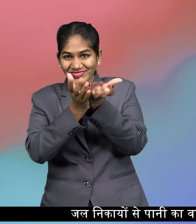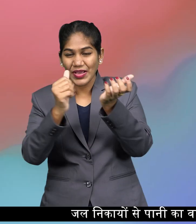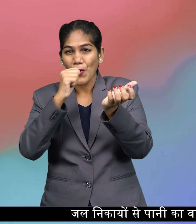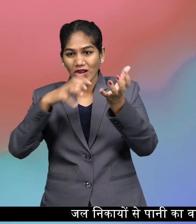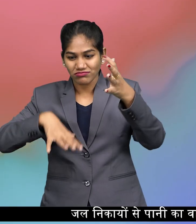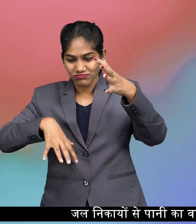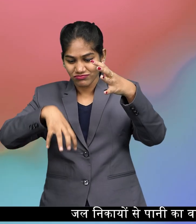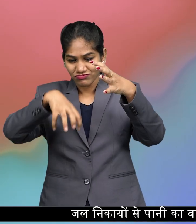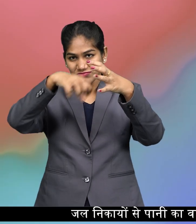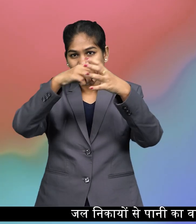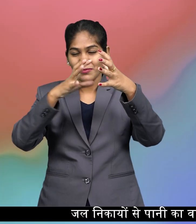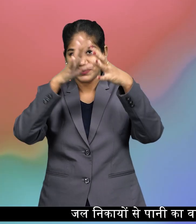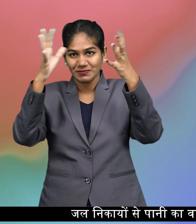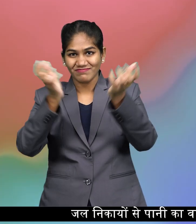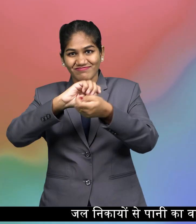है।